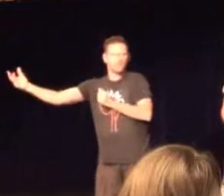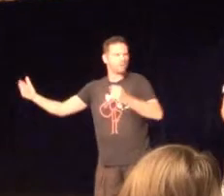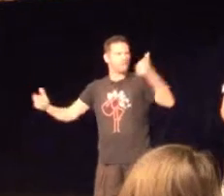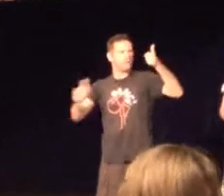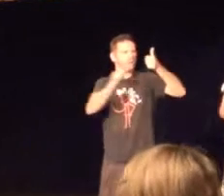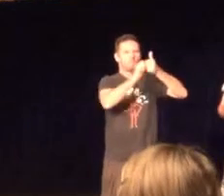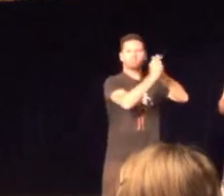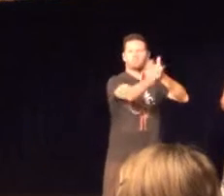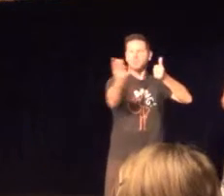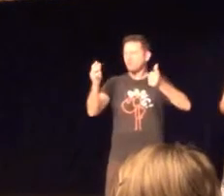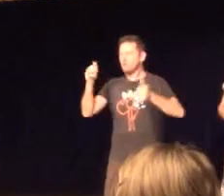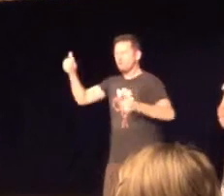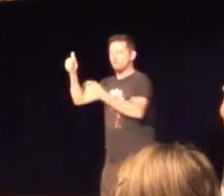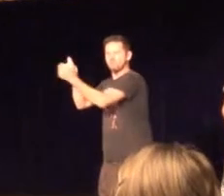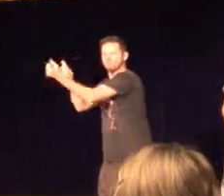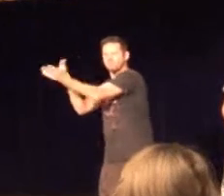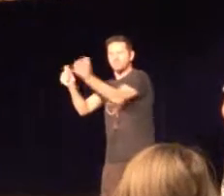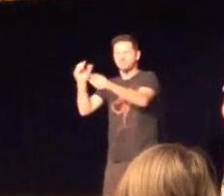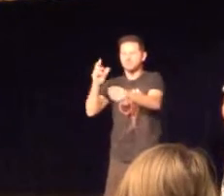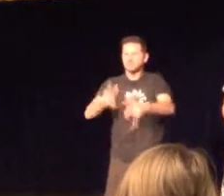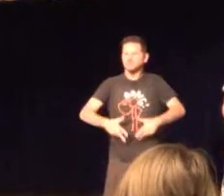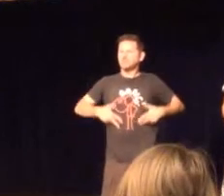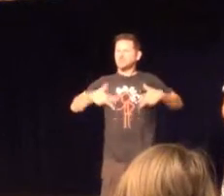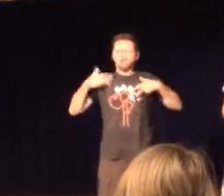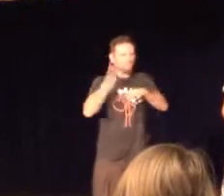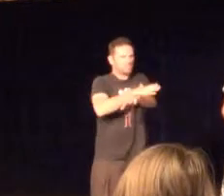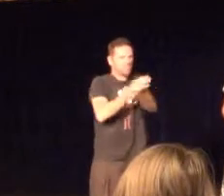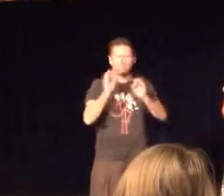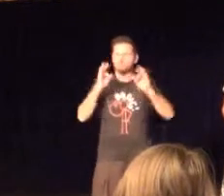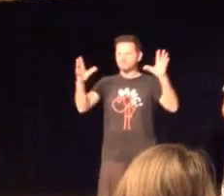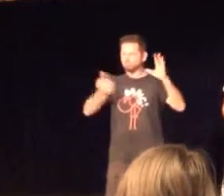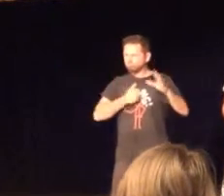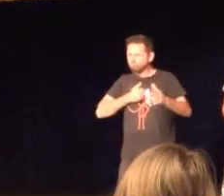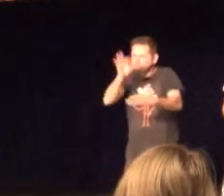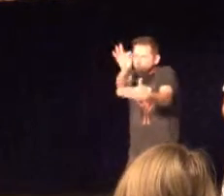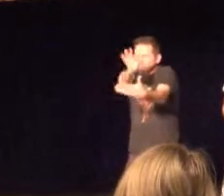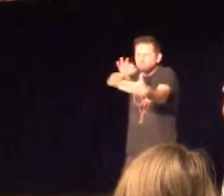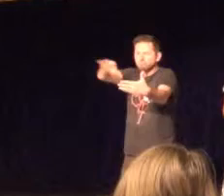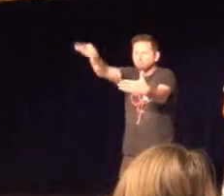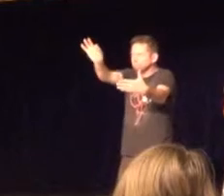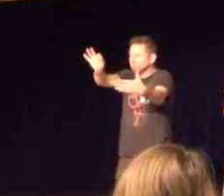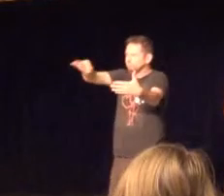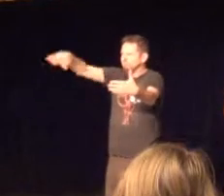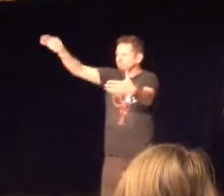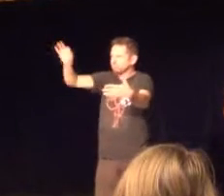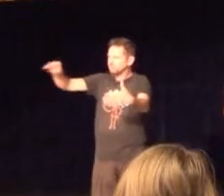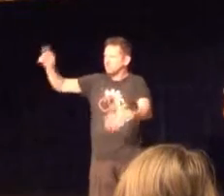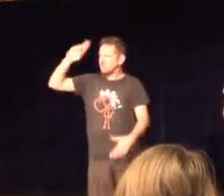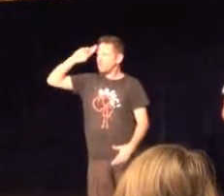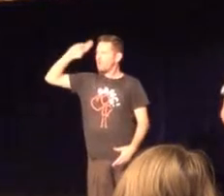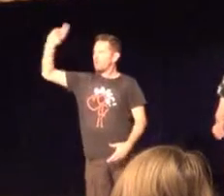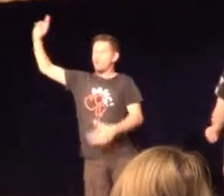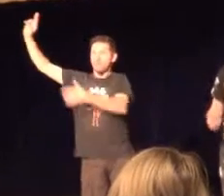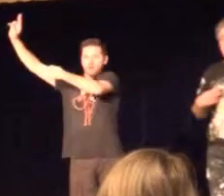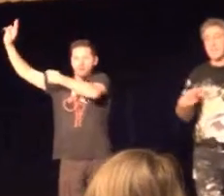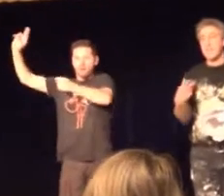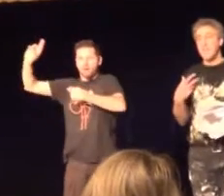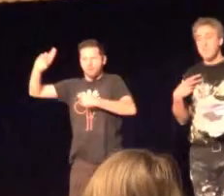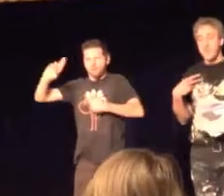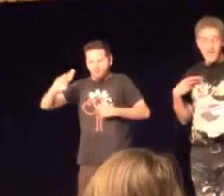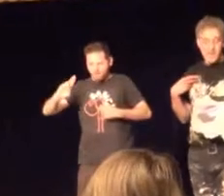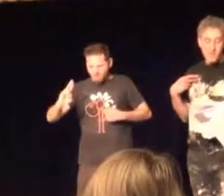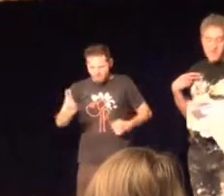un poème que l'on écrit soi-même. Je ne me contenterai que de mes rêves. Je suis